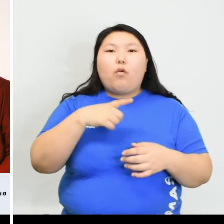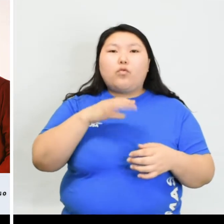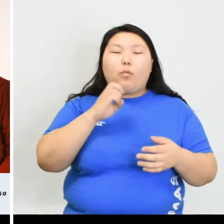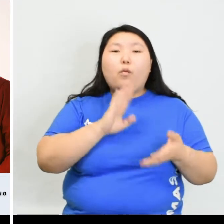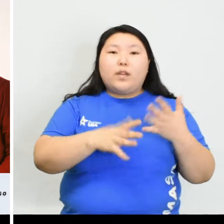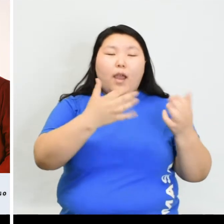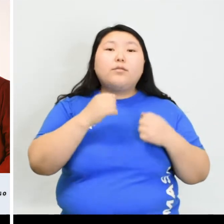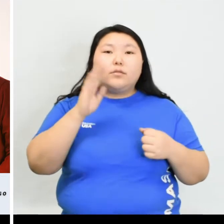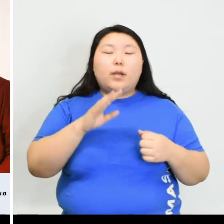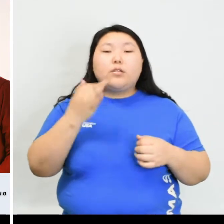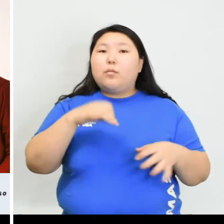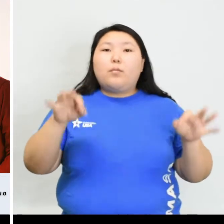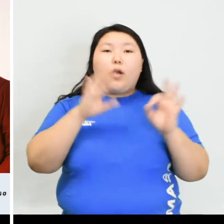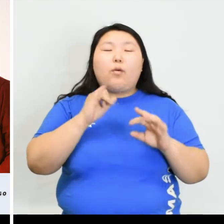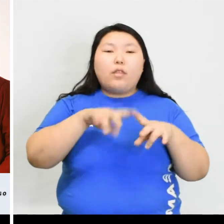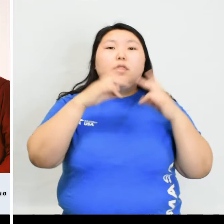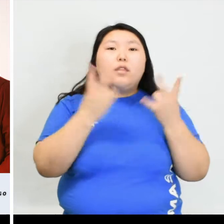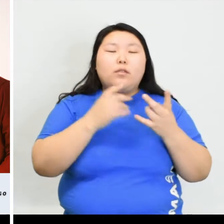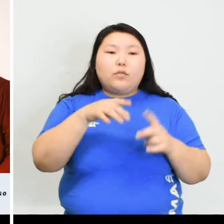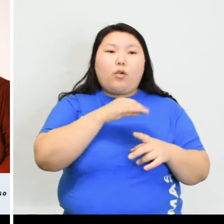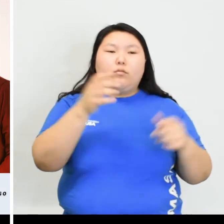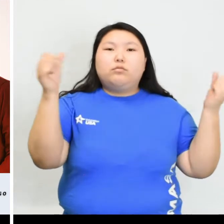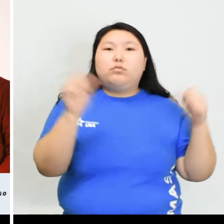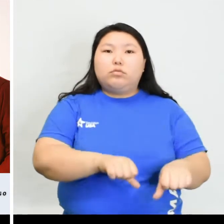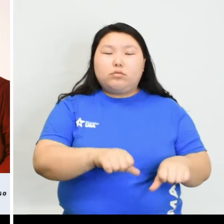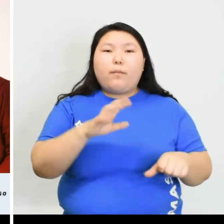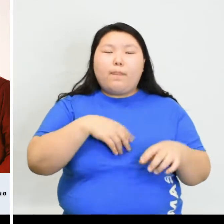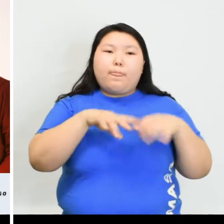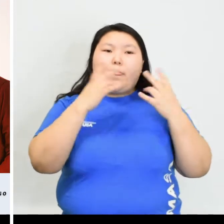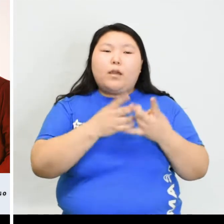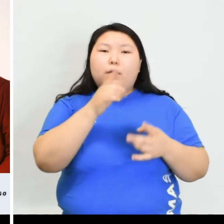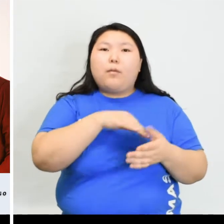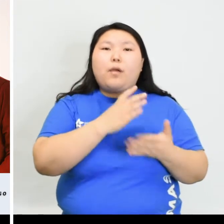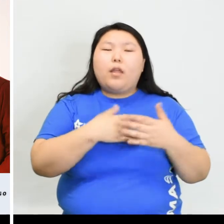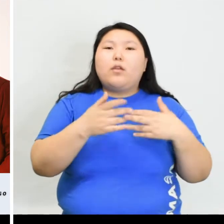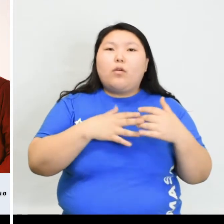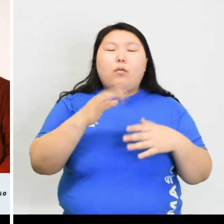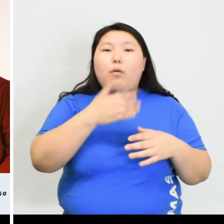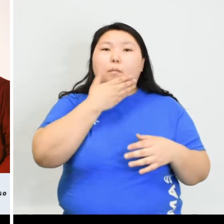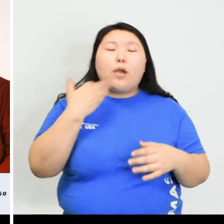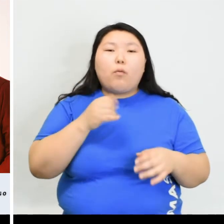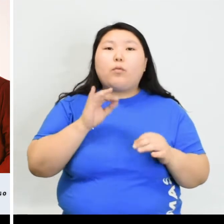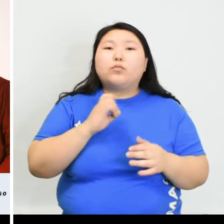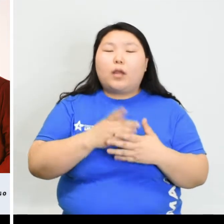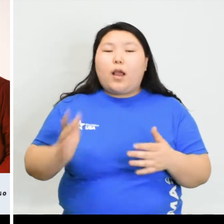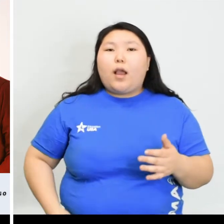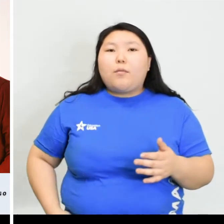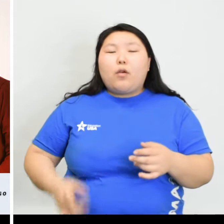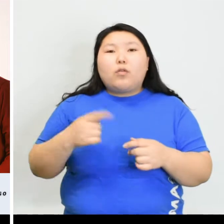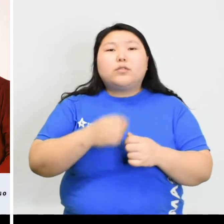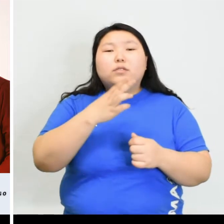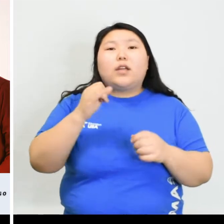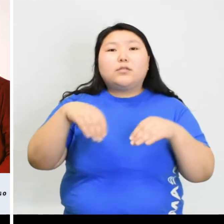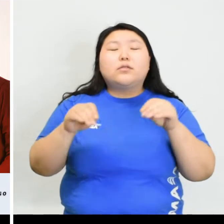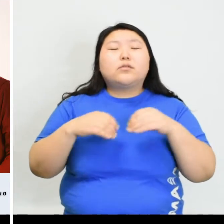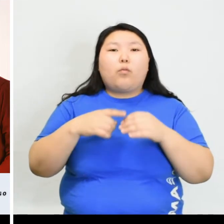шүү дээ. Тэгэхгүй бол нийгэм чинь суурцсан. Тэгээд тэр нийгэмд байгаа тэр дэлгүүр мэлгүүр чинь байхгүй болчихвол тэр кармант чинь байгаа цаасаа шүү дээ. Мөнгө